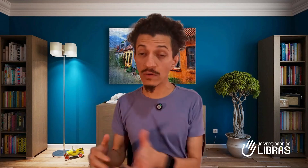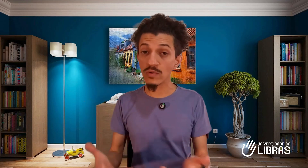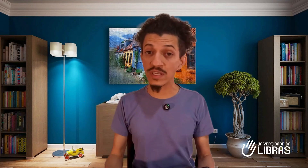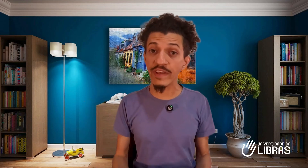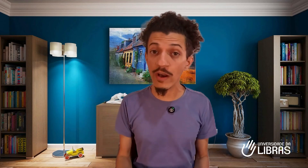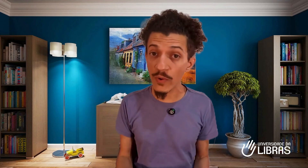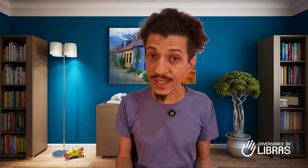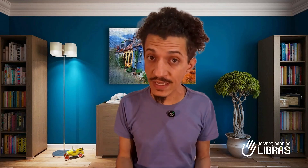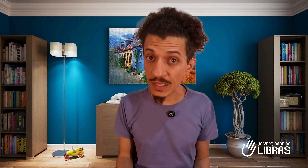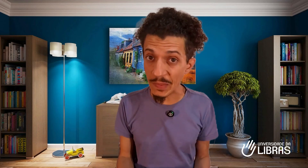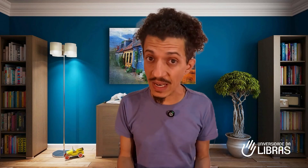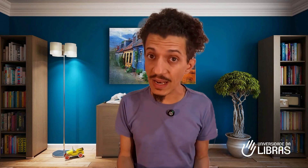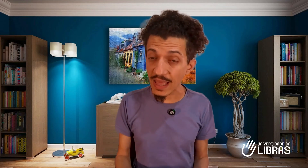inclusive reconhecida pela Lei